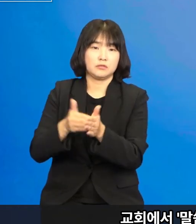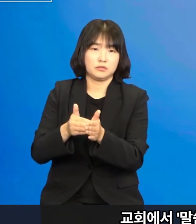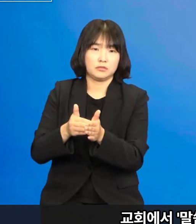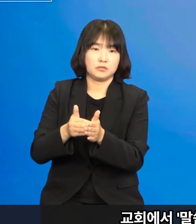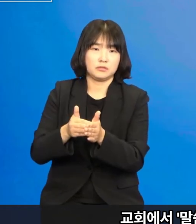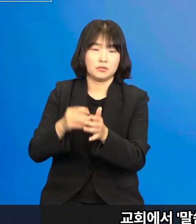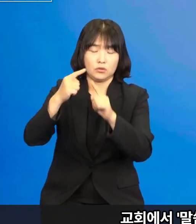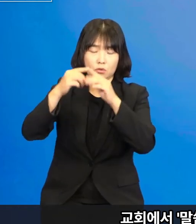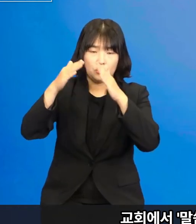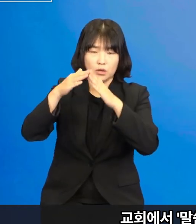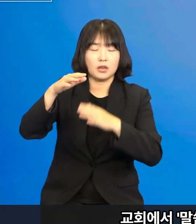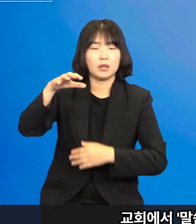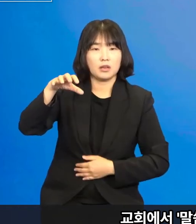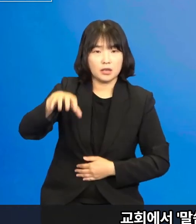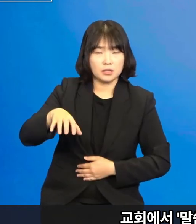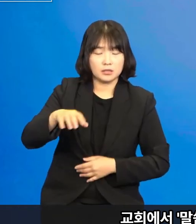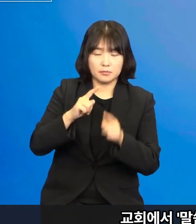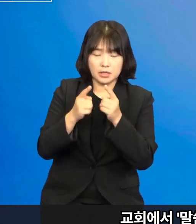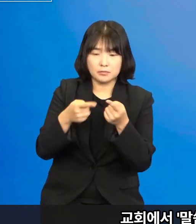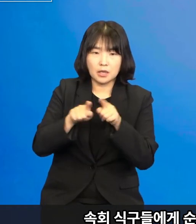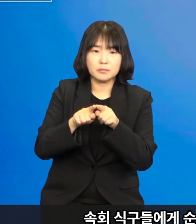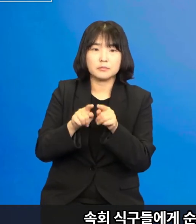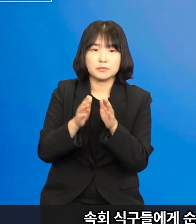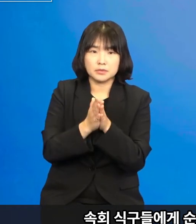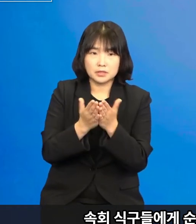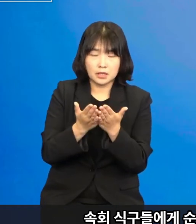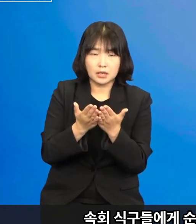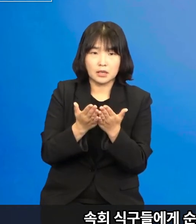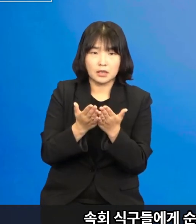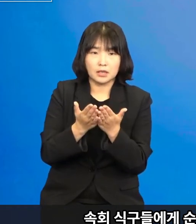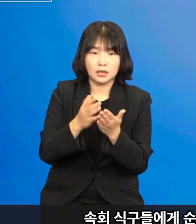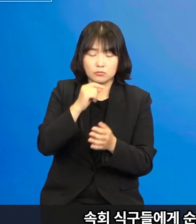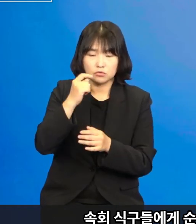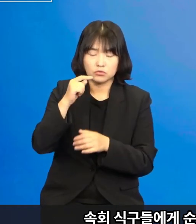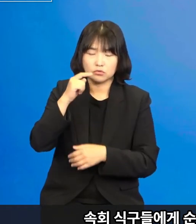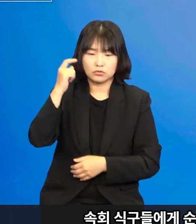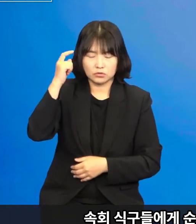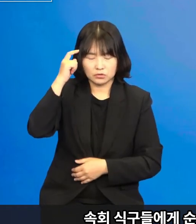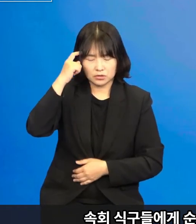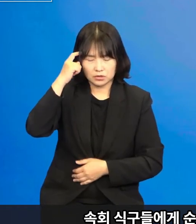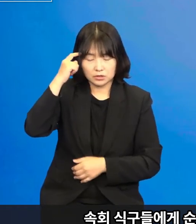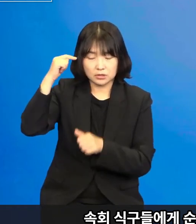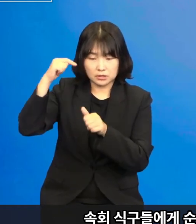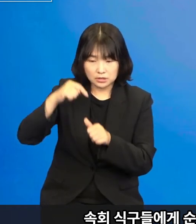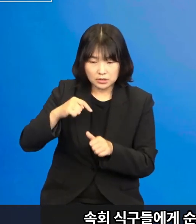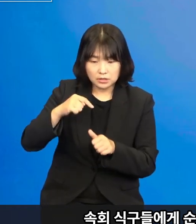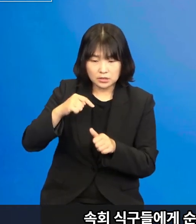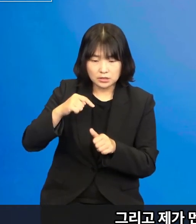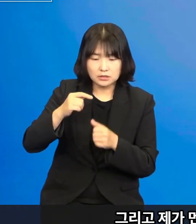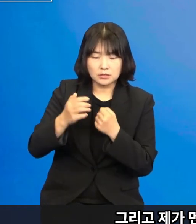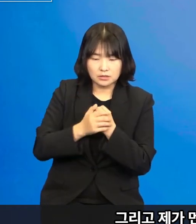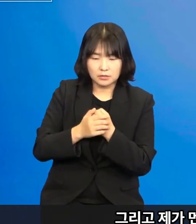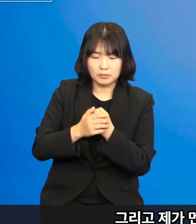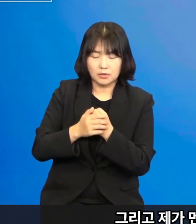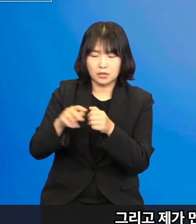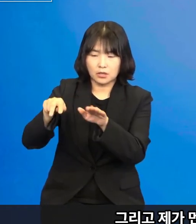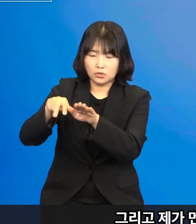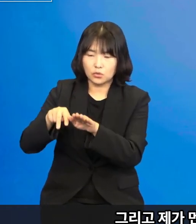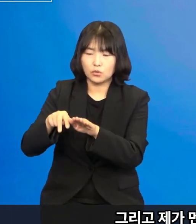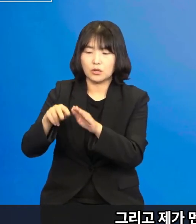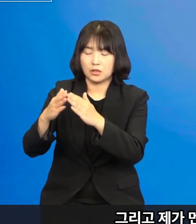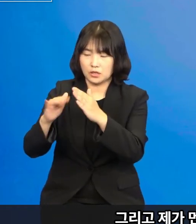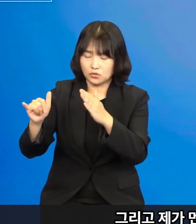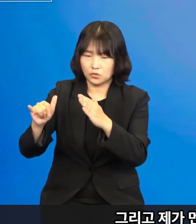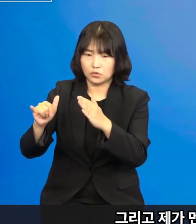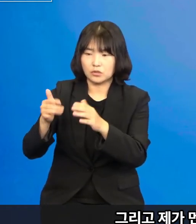교회에서 말씀 함께를 하라고 하니 속해 식구들에게 순종하는 마음으로 권했습니다. 그리고 제가 먼저